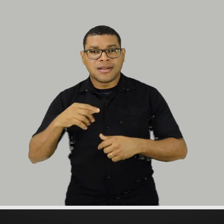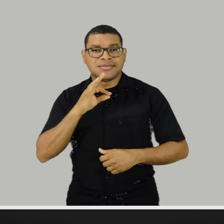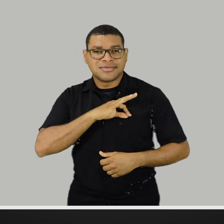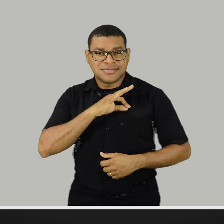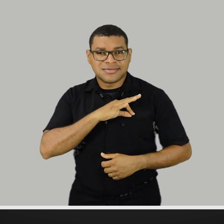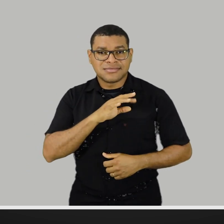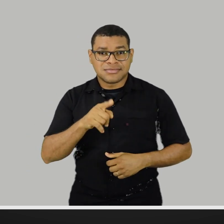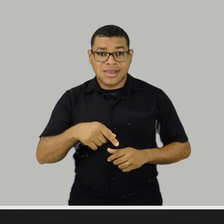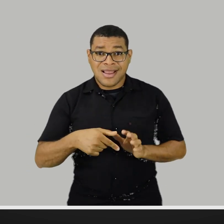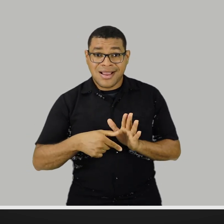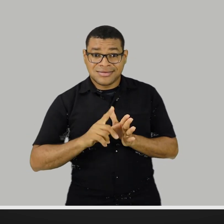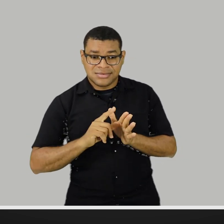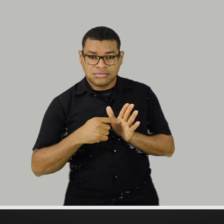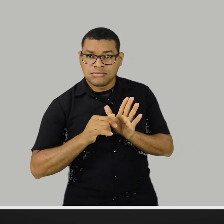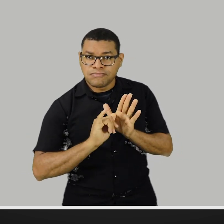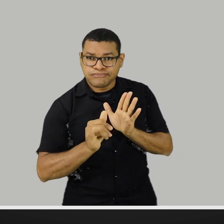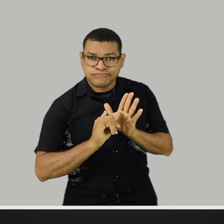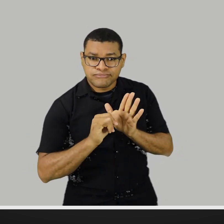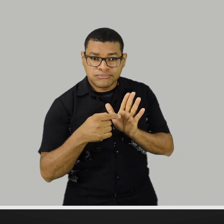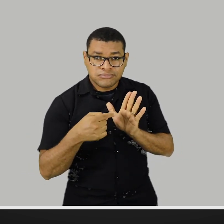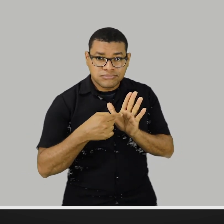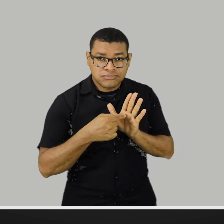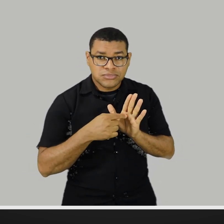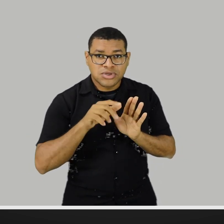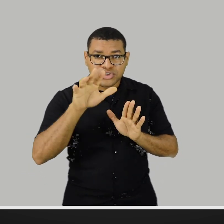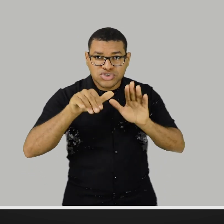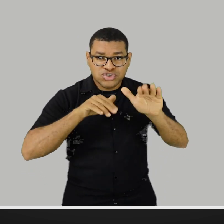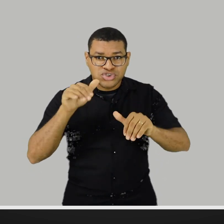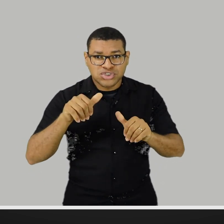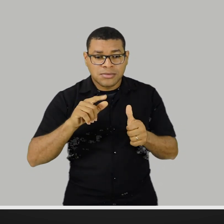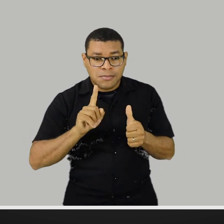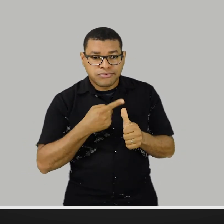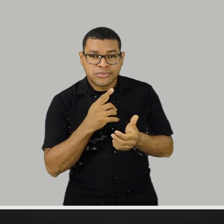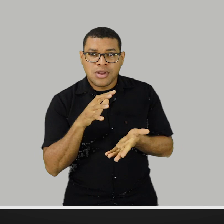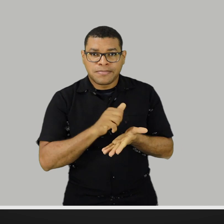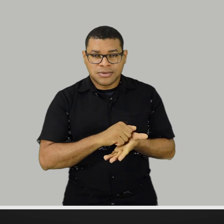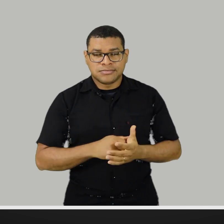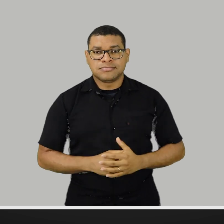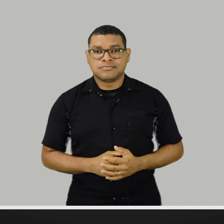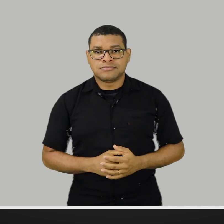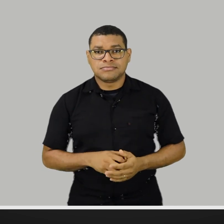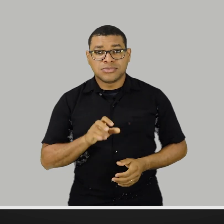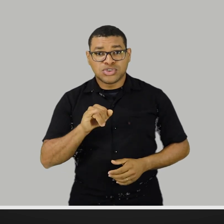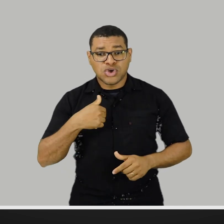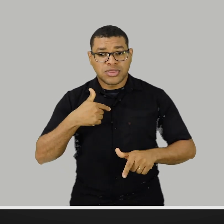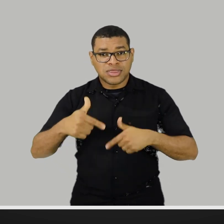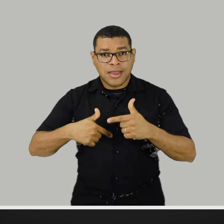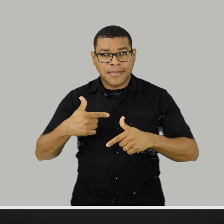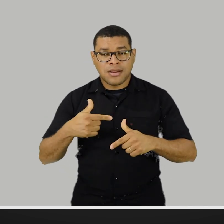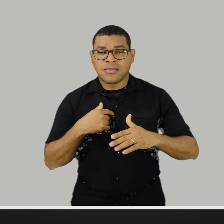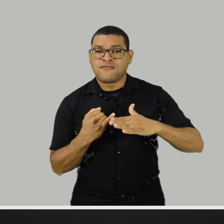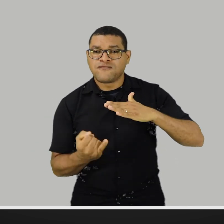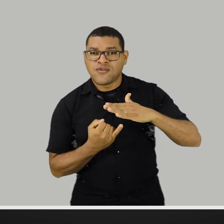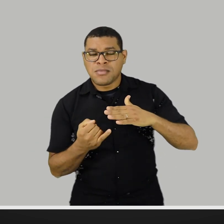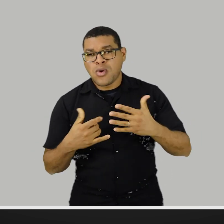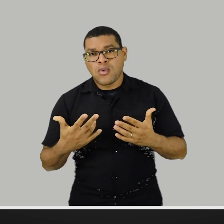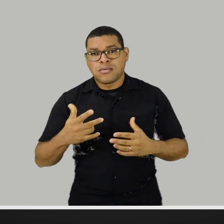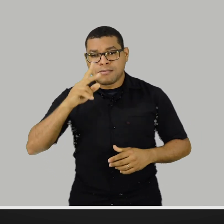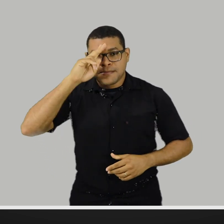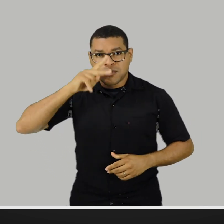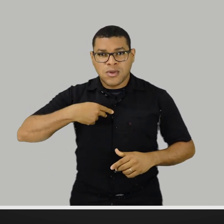do edital de convocação para a pré-matrícula se trabalhadores informais autônomos ou profissionais liberais